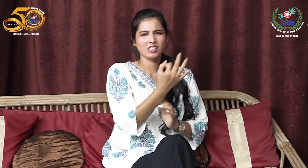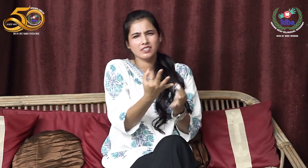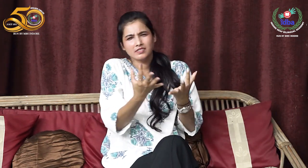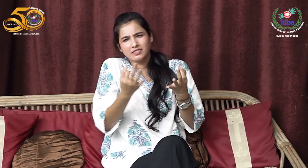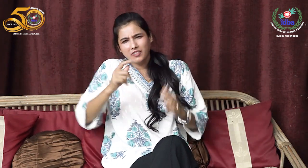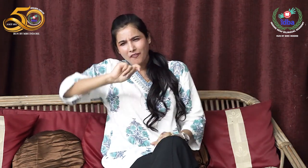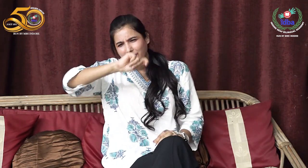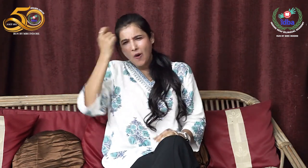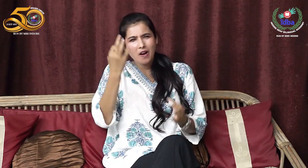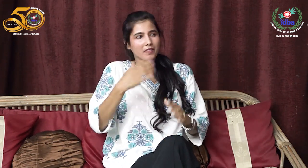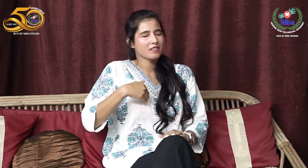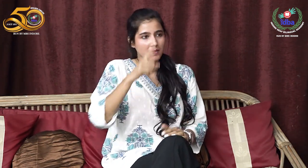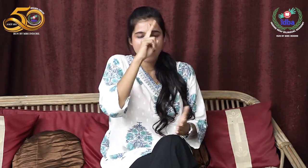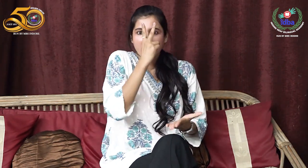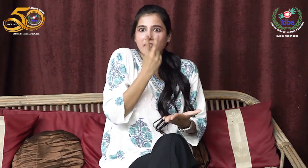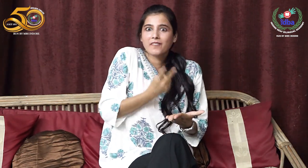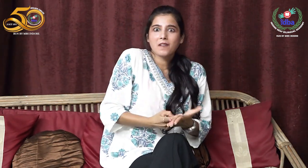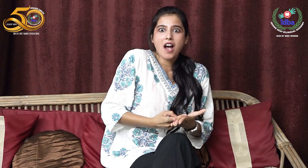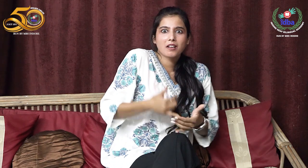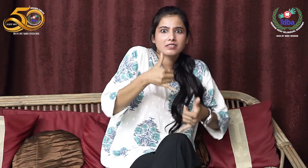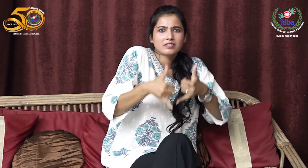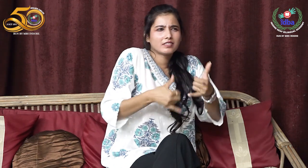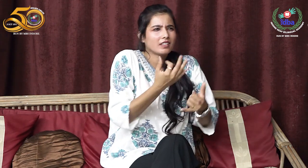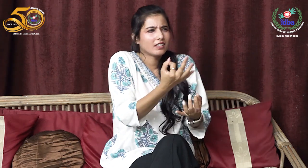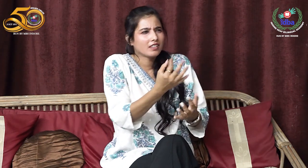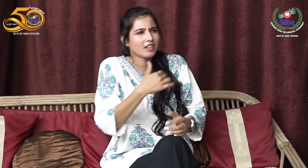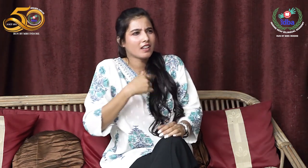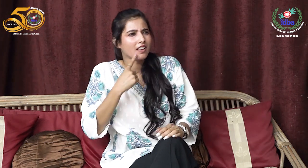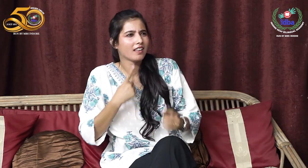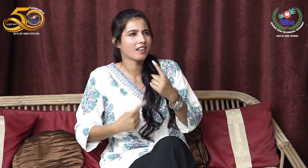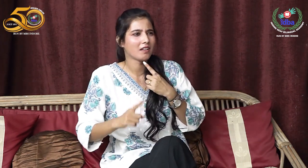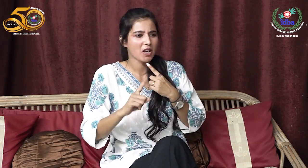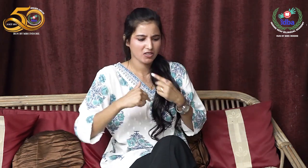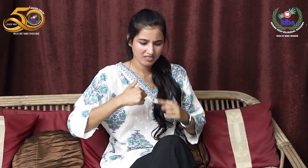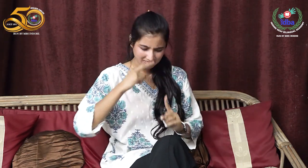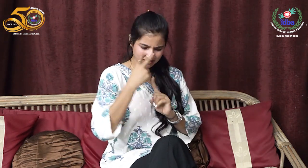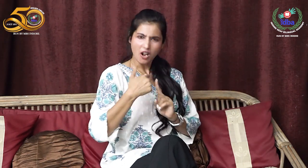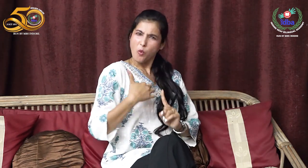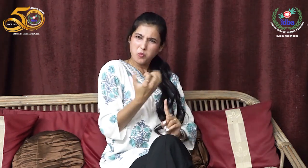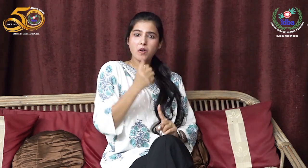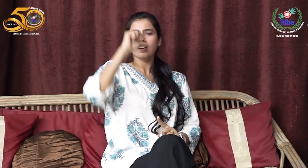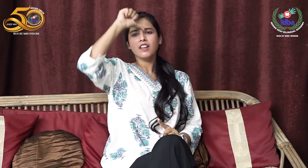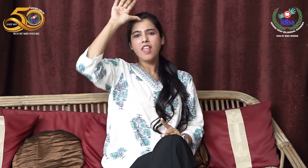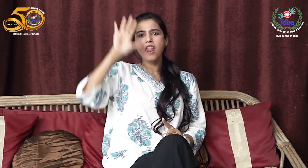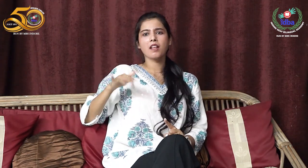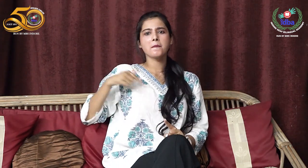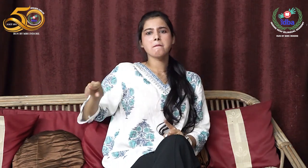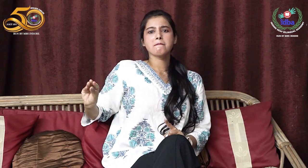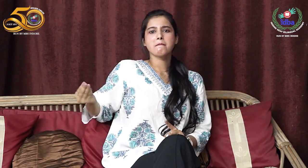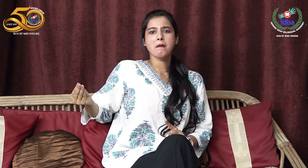वहाँ जो है बहुत सारे अच्छे अच्छे लोग थे, फॉरेन लोग थे, और मैं बहुत जो थी एकदम नर्वस हो गई थी। उनको देख के मुझे लगा था, मैं चाहती थी कि इंडिया भी जीते,